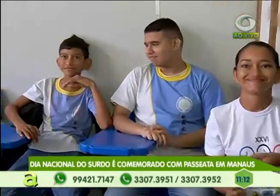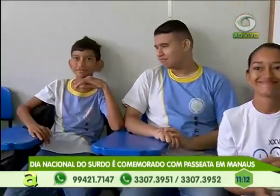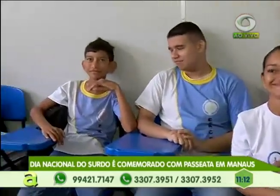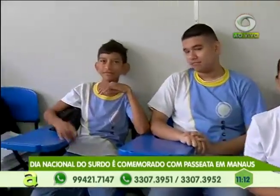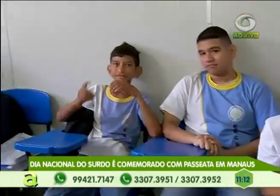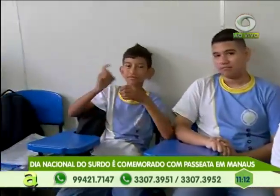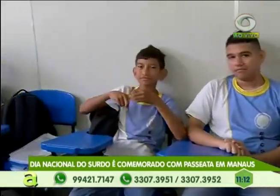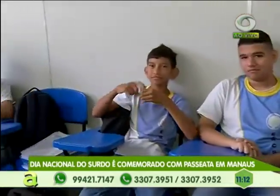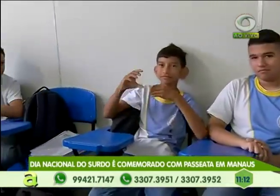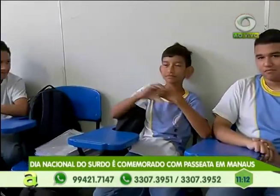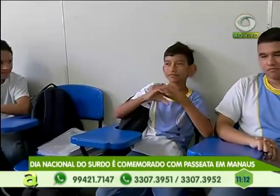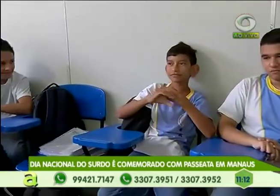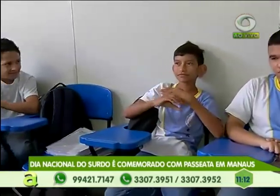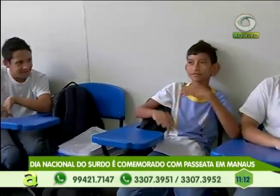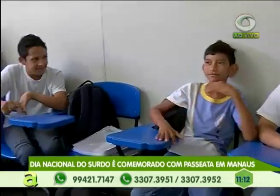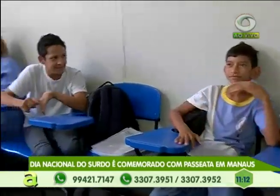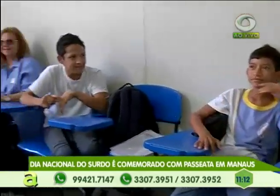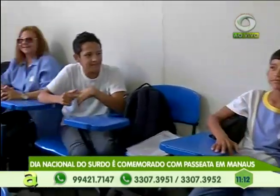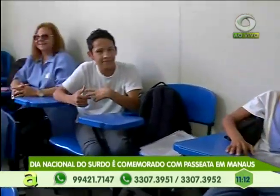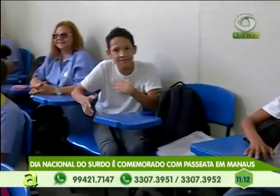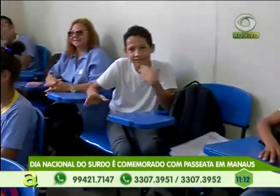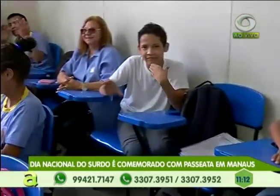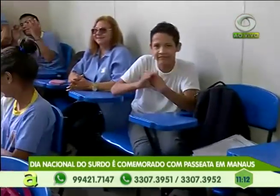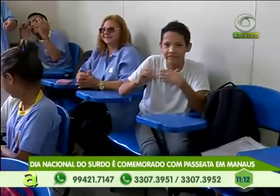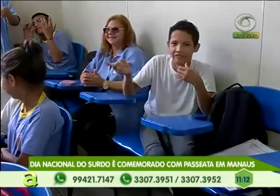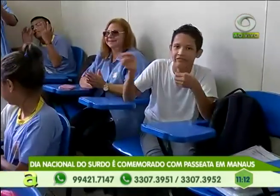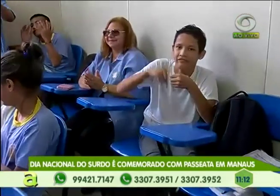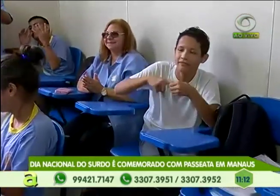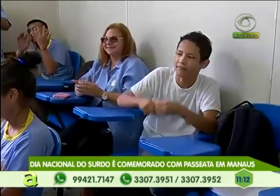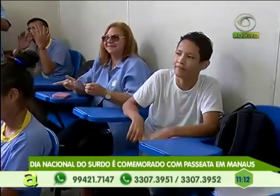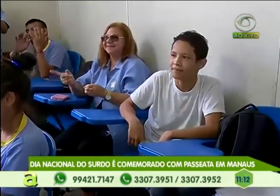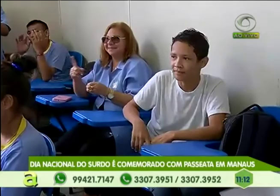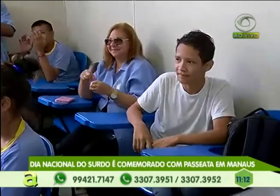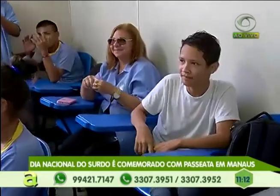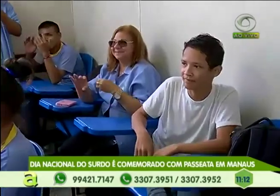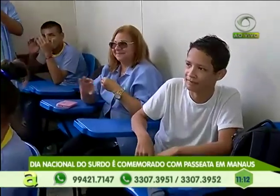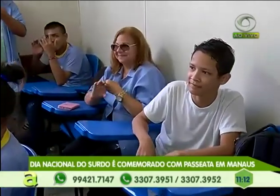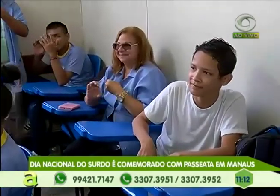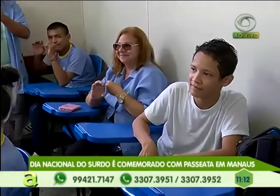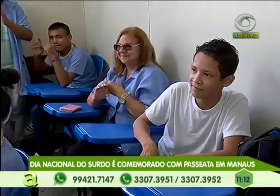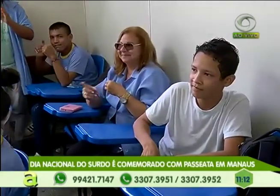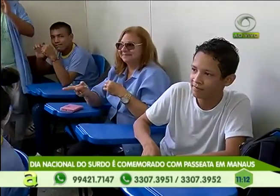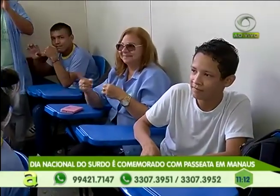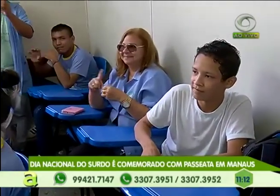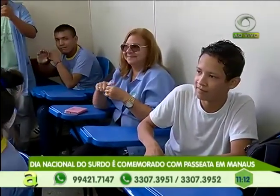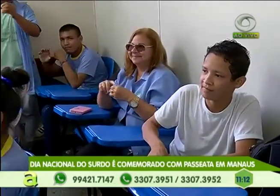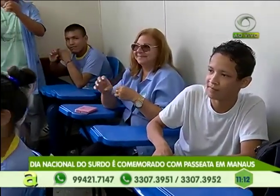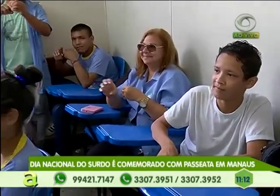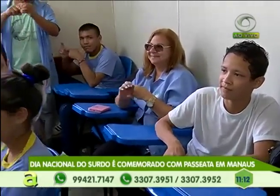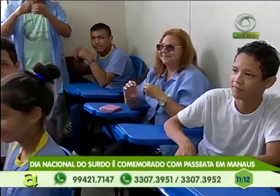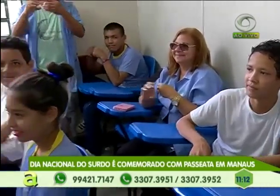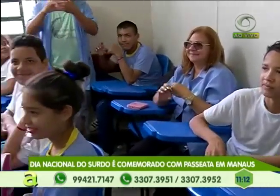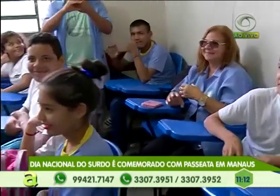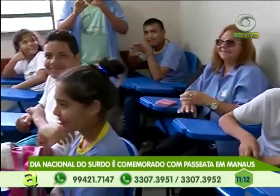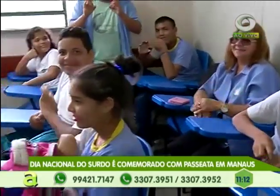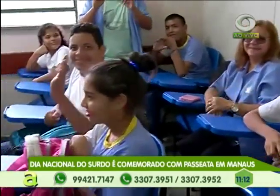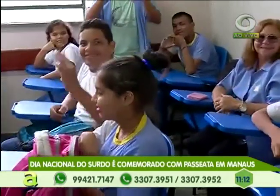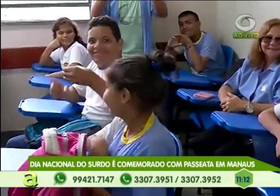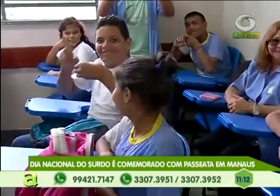aqui eu sei que é obrigada. Isso aqui é o meu coraçãozinho, né? Isso aqui eu sei que é bonita. Todos vocês são lindos, todos